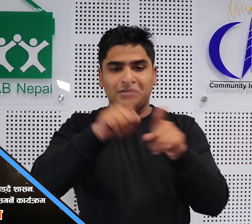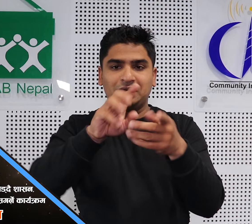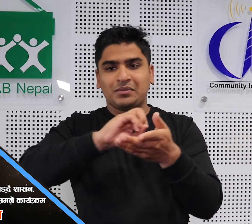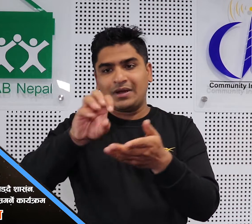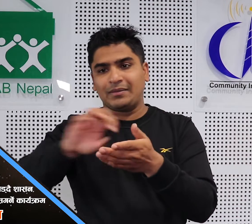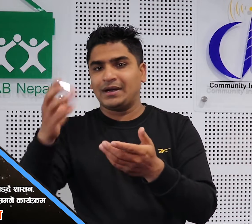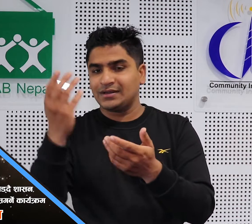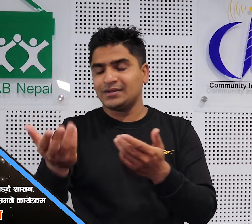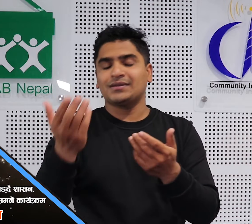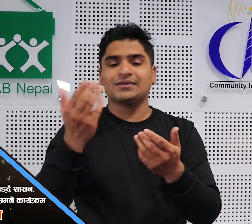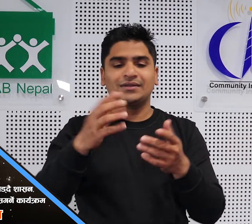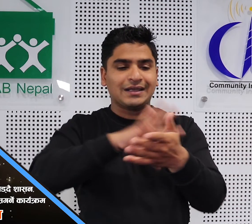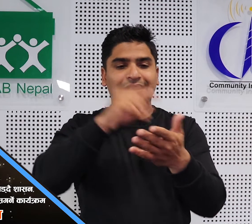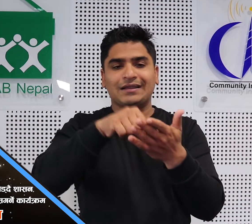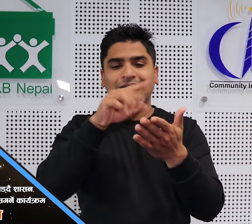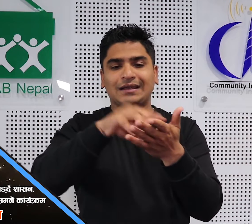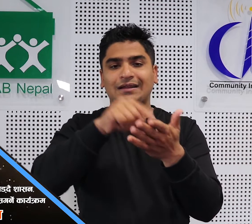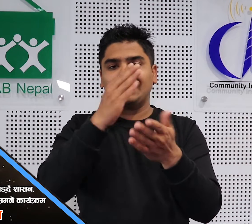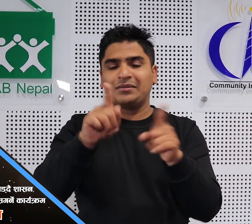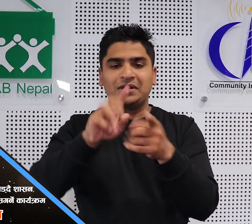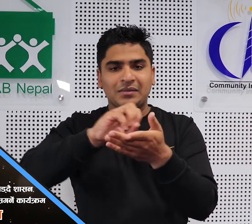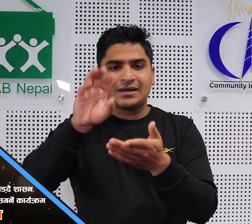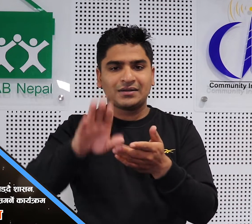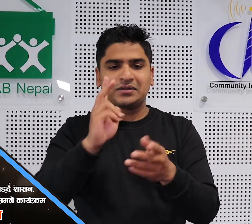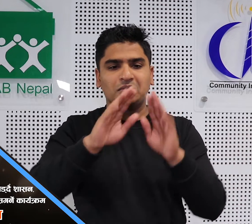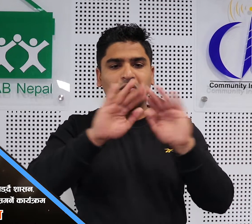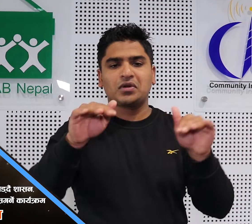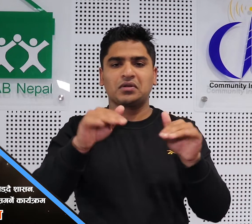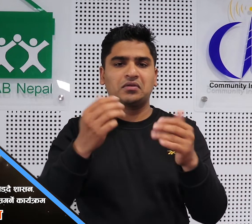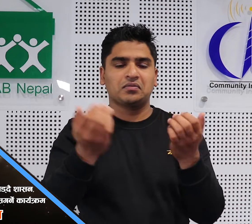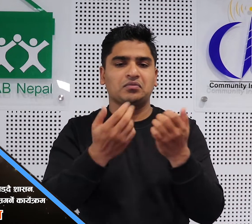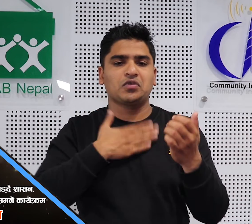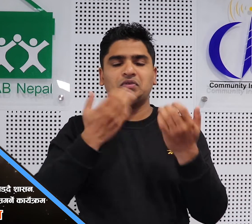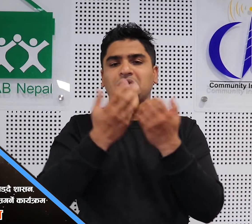पनि बाँड्छ, अनि त्यसको चाहिँ कुनै भिन्नता नै महसुस गर्न पाएन क्या जनताले।